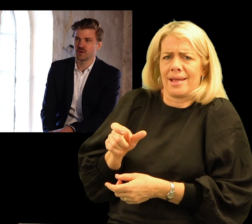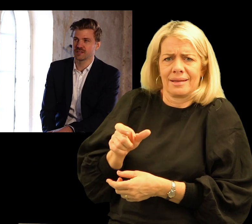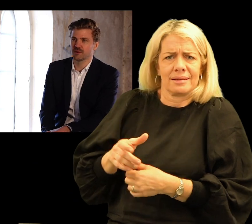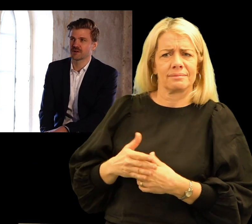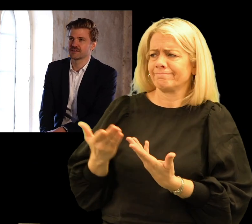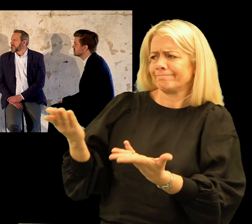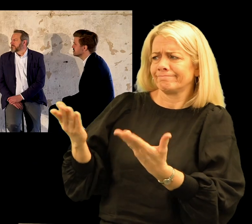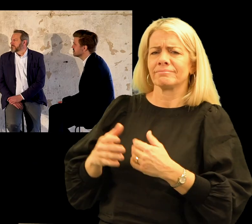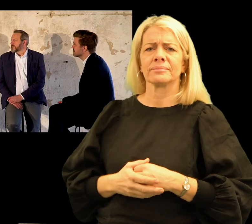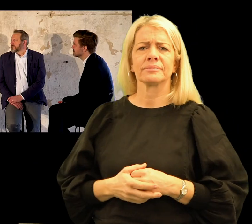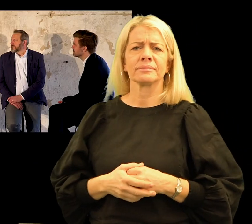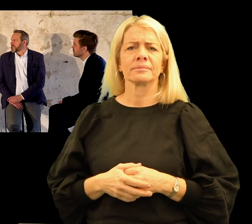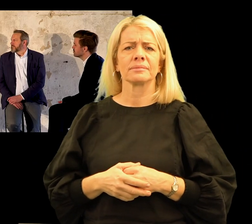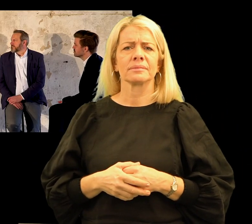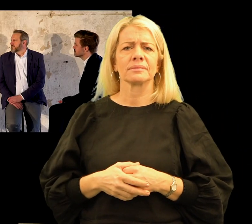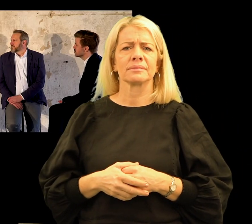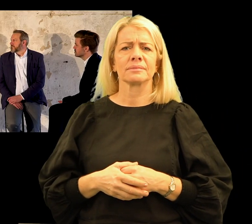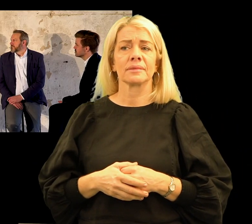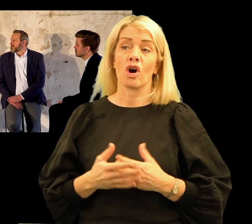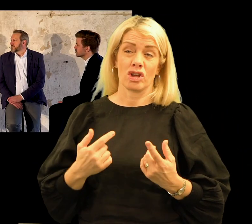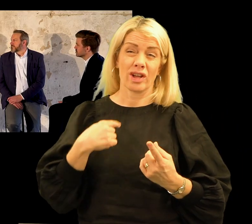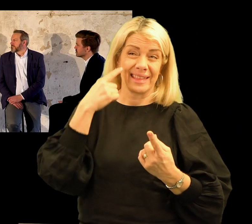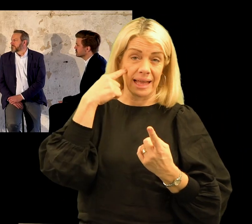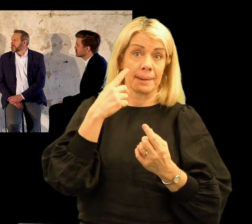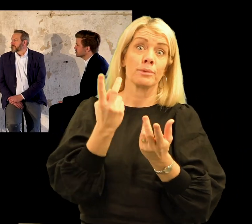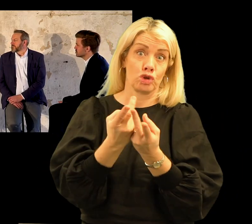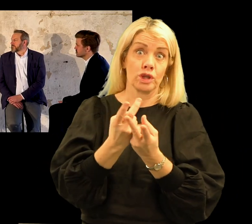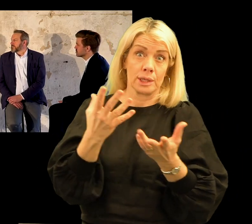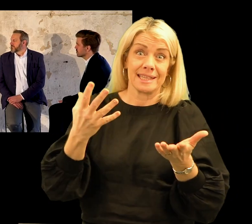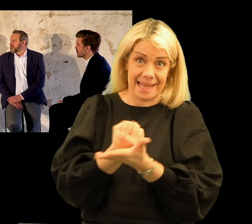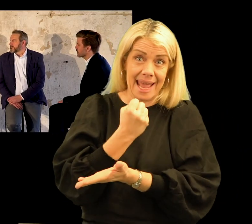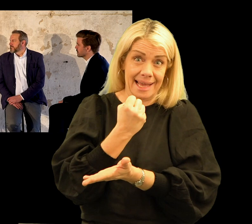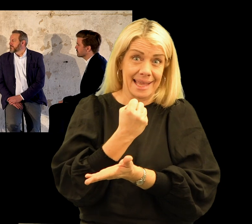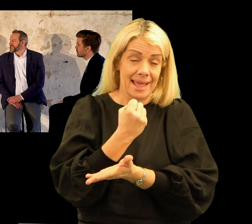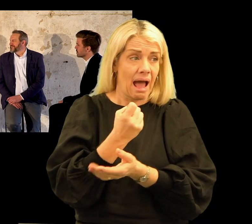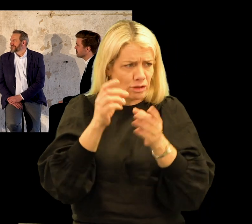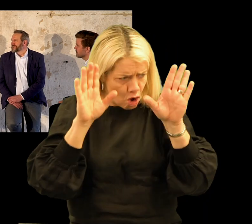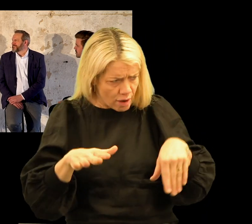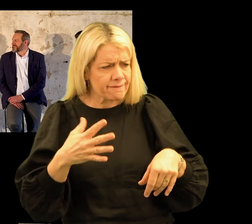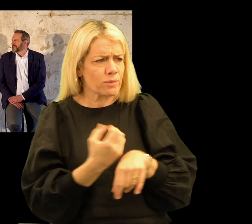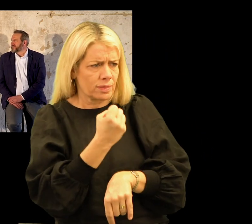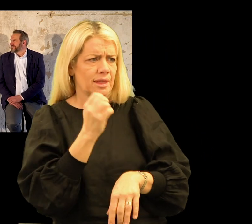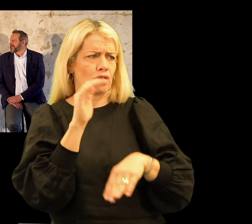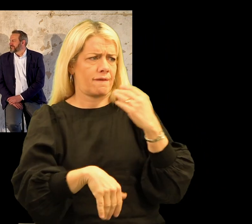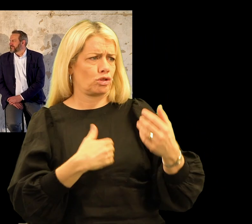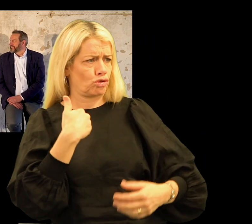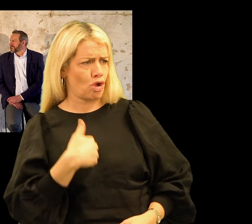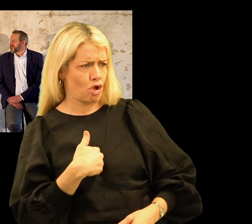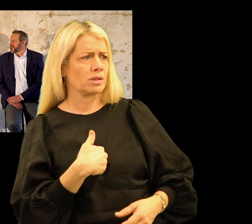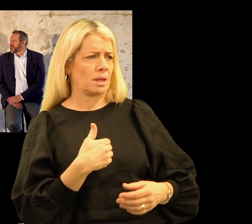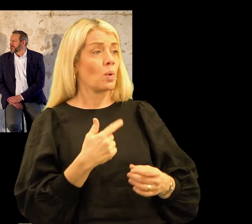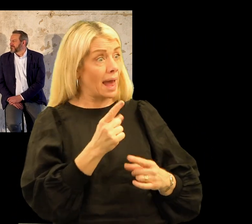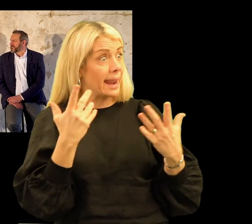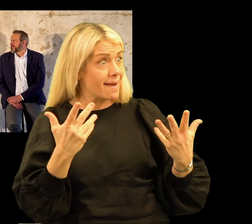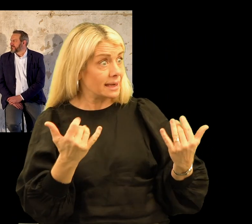på ett personligt plan? Ja, men jag tänker att den innebär seger, att Jesus, han har ju vunnit över döden. Mm. Och